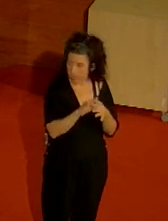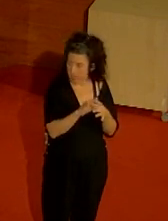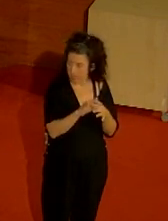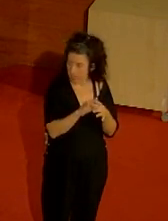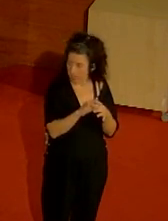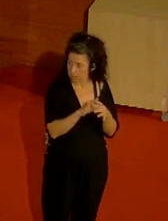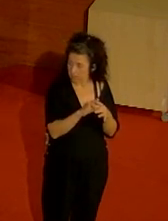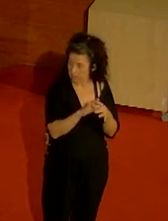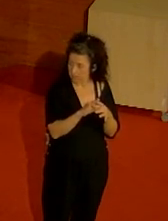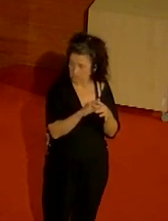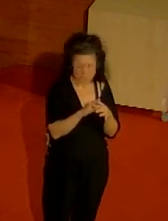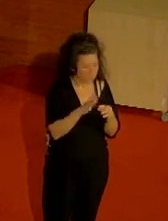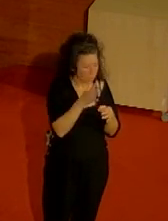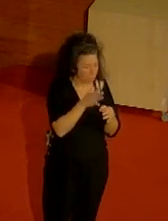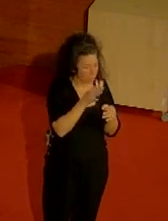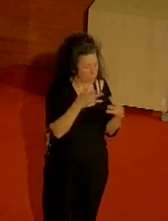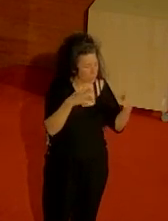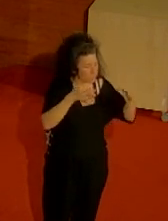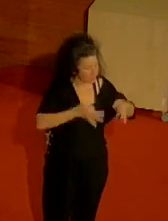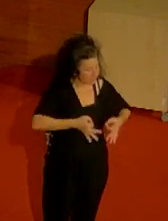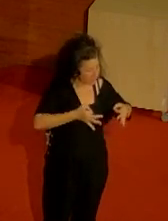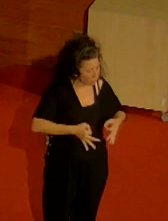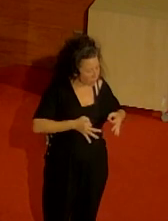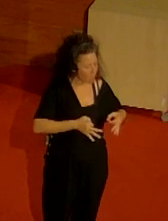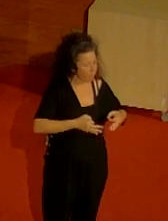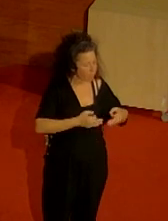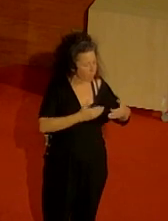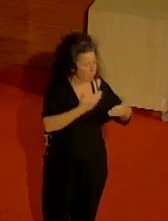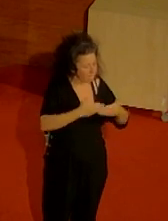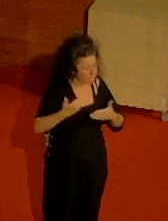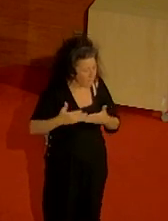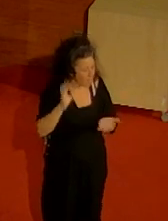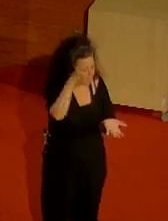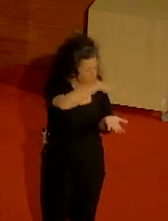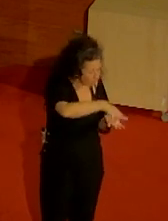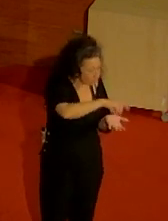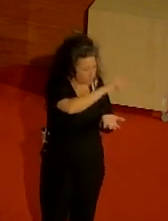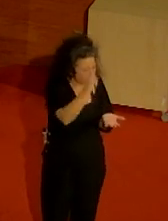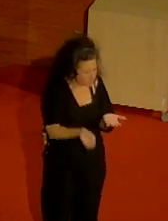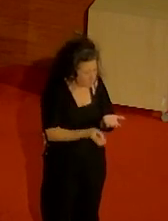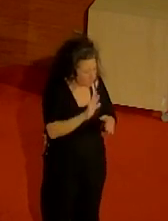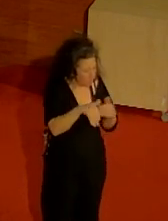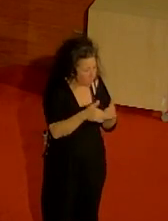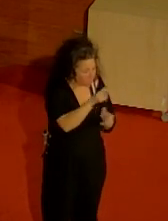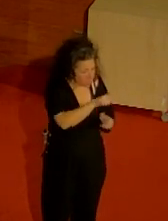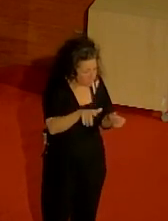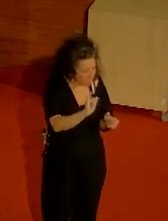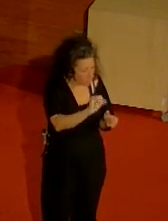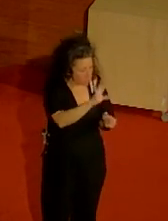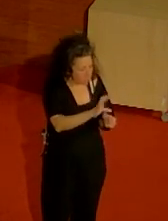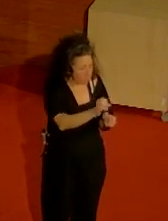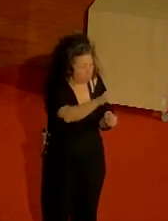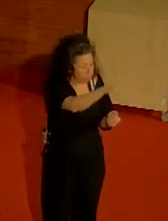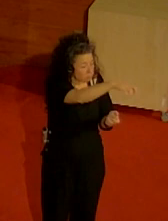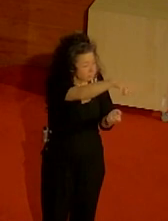¿no? Vallas, centros, etc. E incluso las personas que aparecían eran bultos lejanos. O,